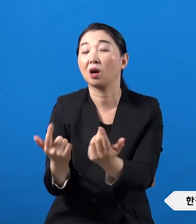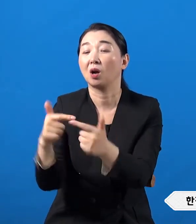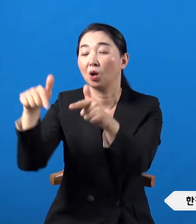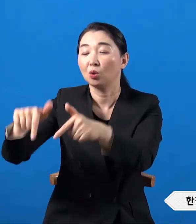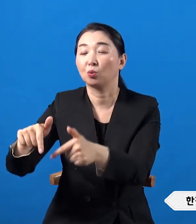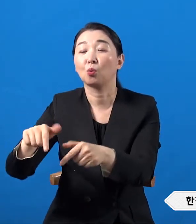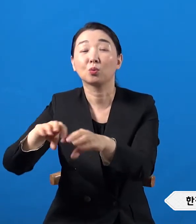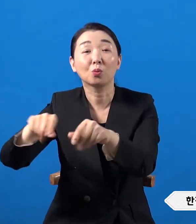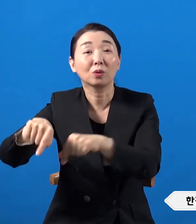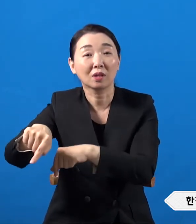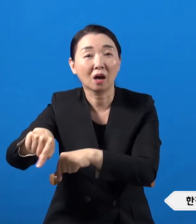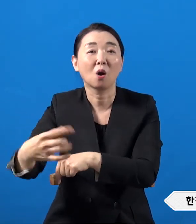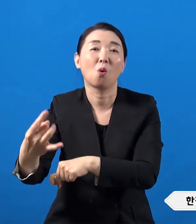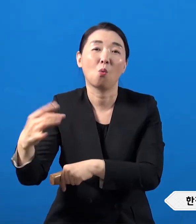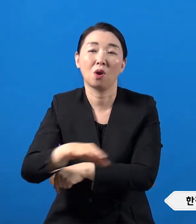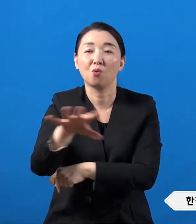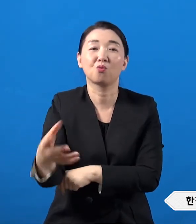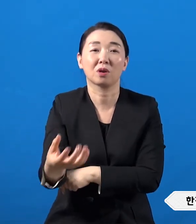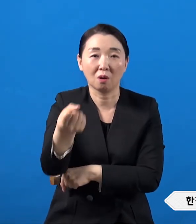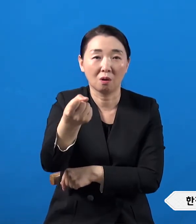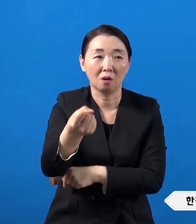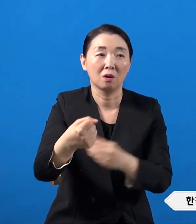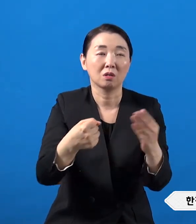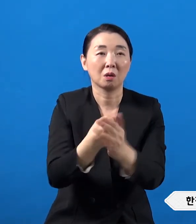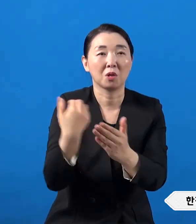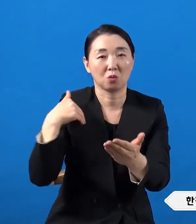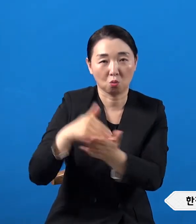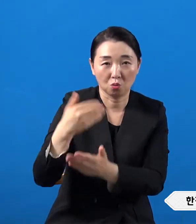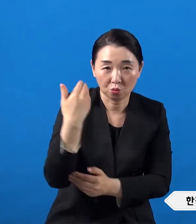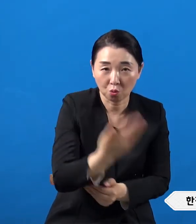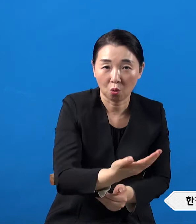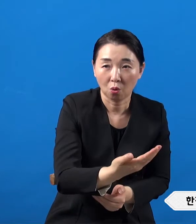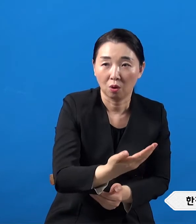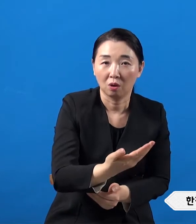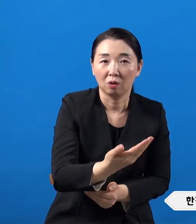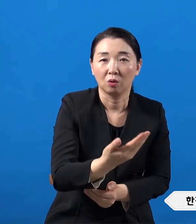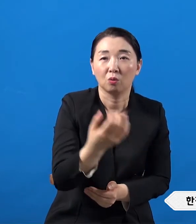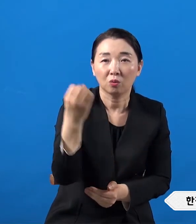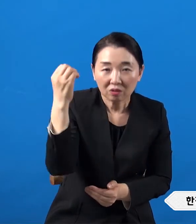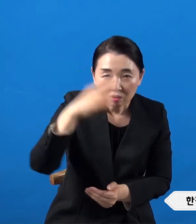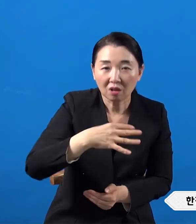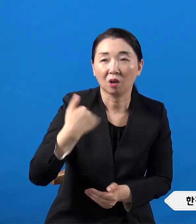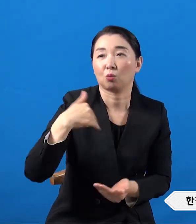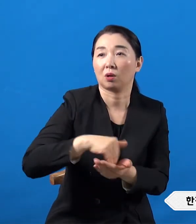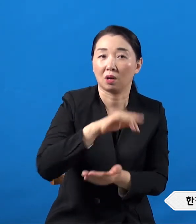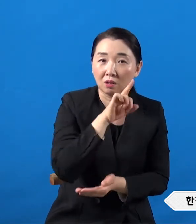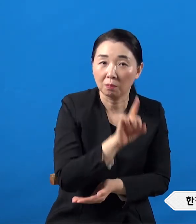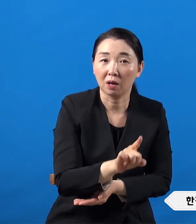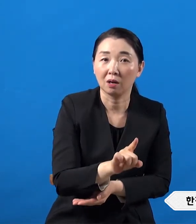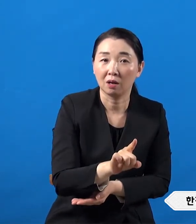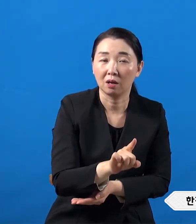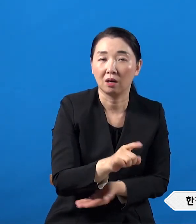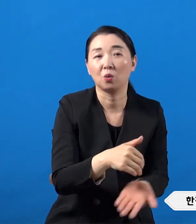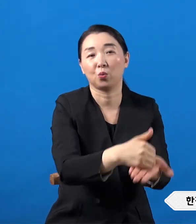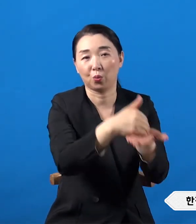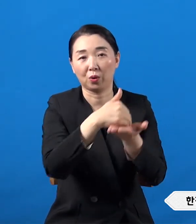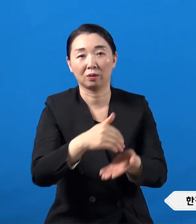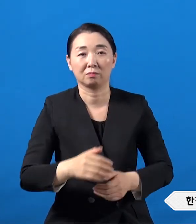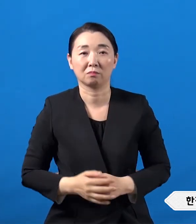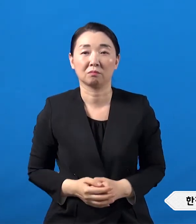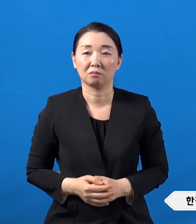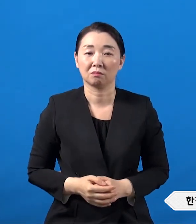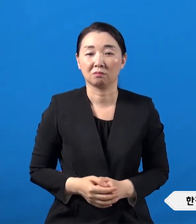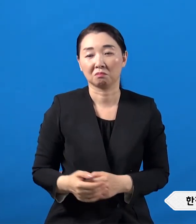동쪽 땅은 본래 우리들 땅이었으니까 그걸 돌려주면 우리가 돌아가겠다고 그렇게 요구를